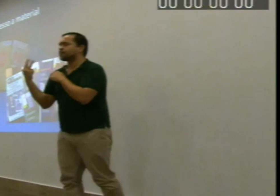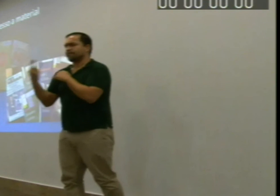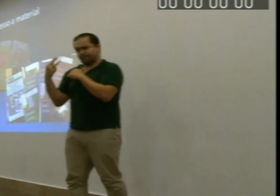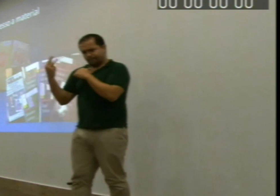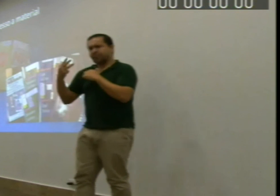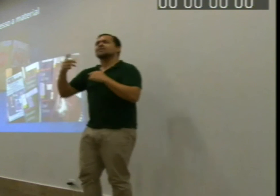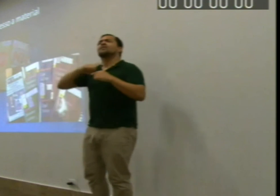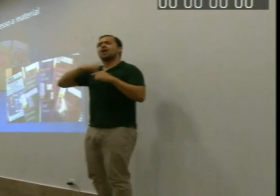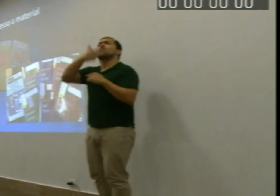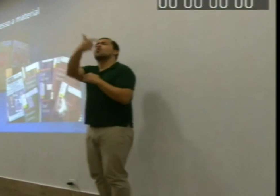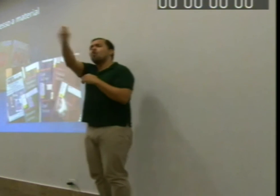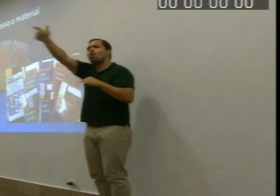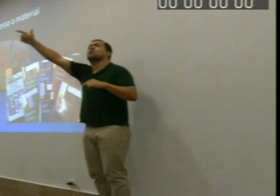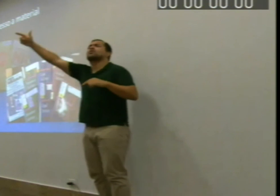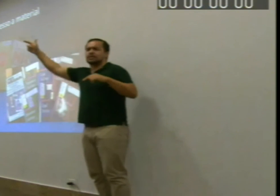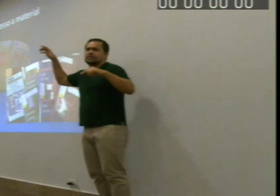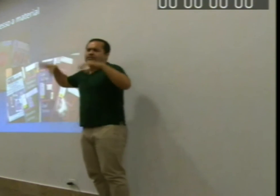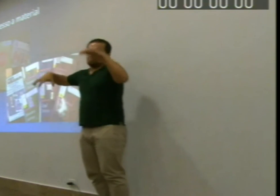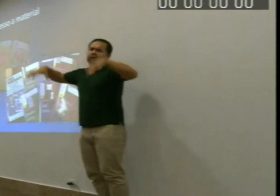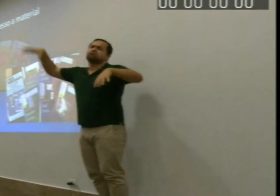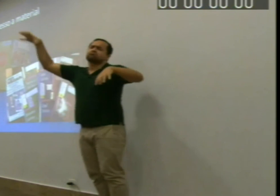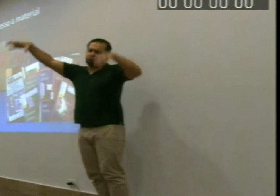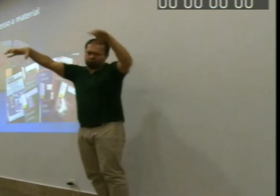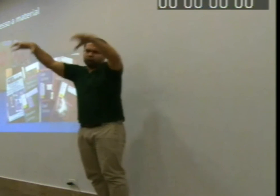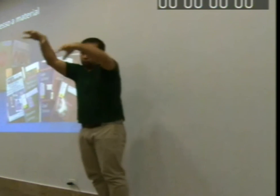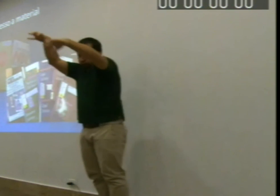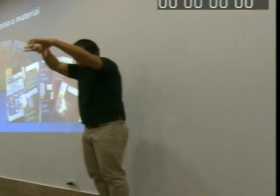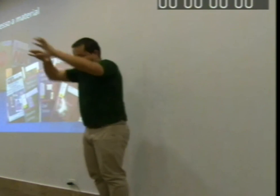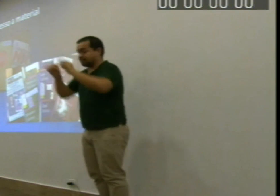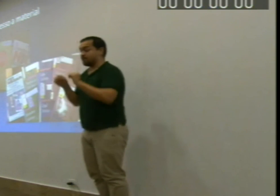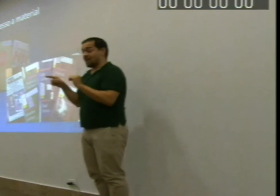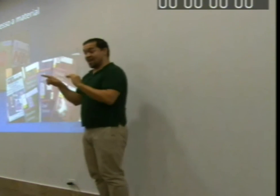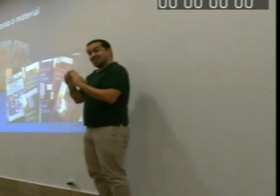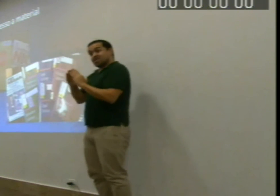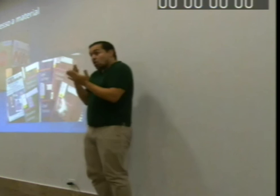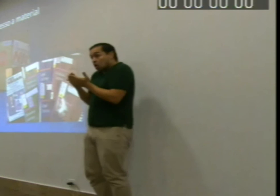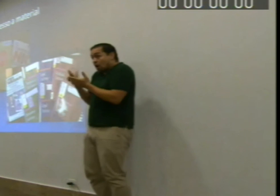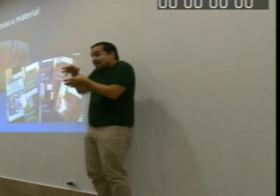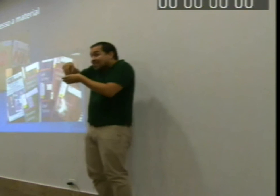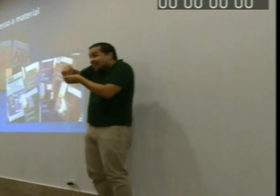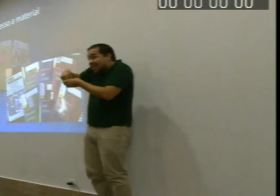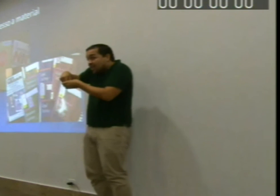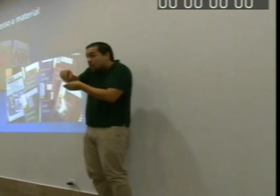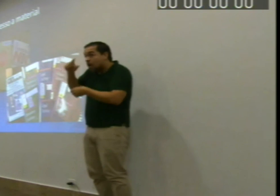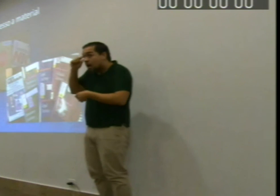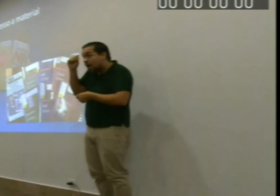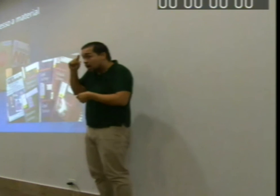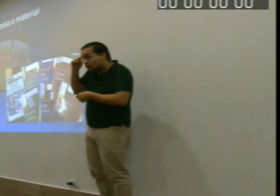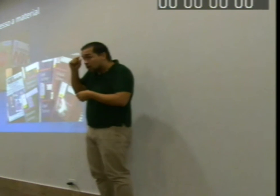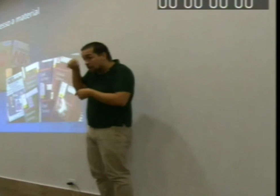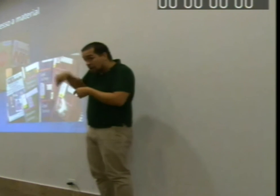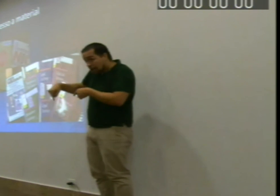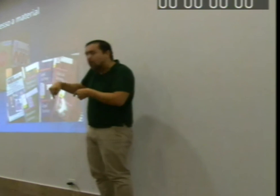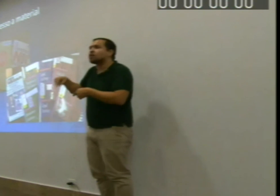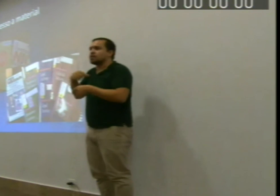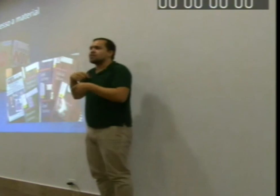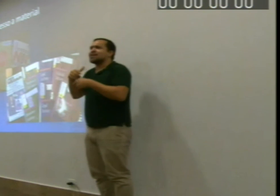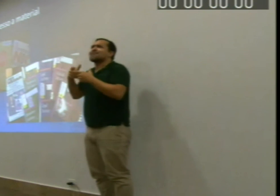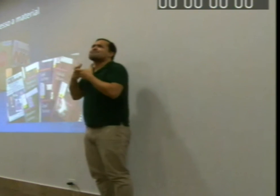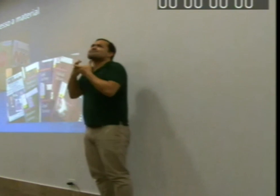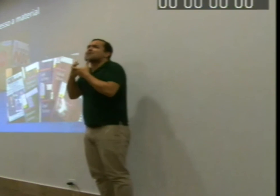Washington dentro Washington tem outras escolas né mas a escola que fica dentro da